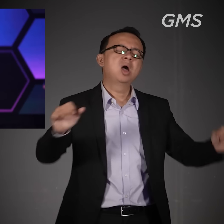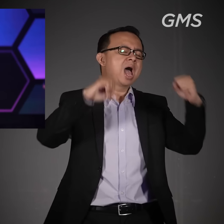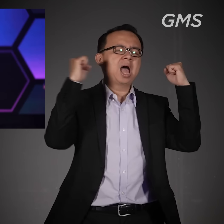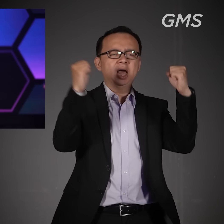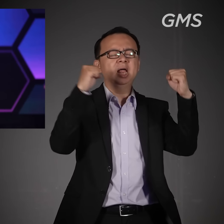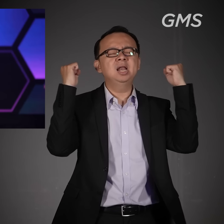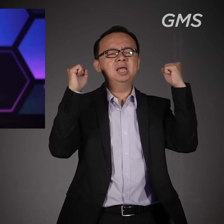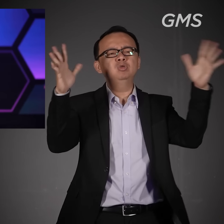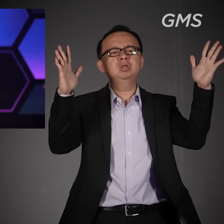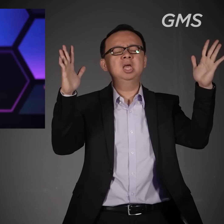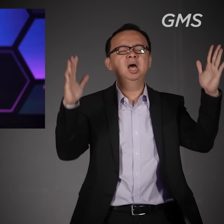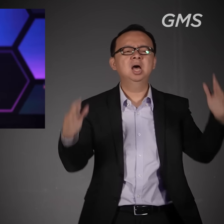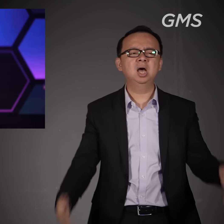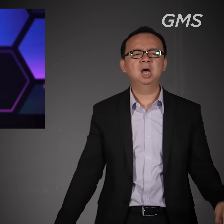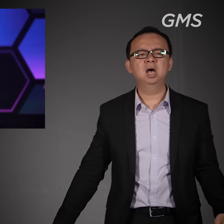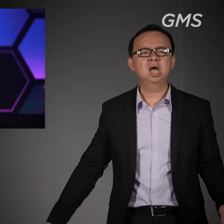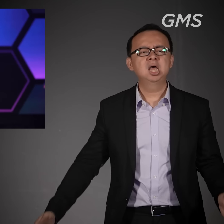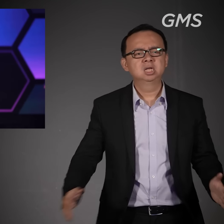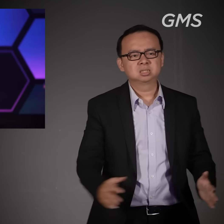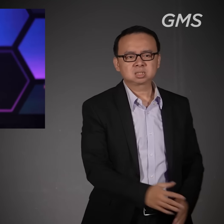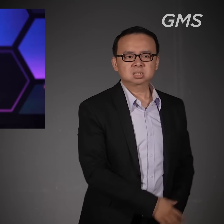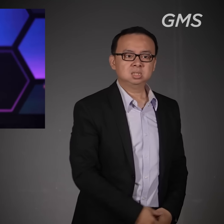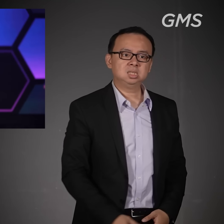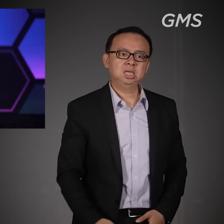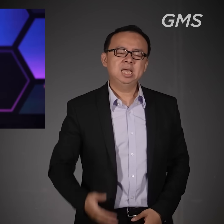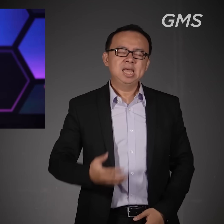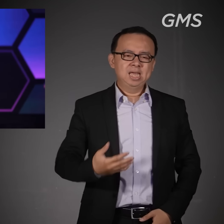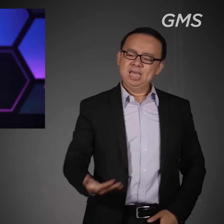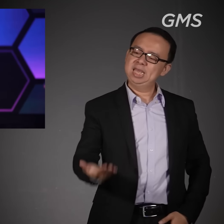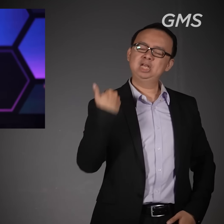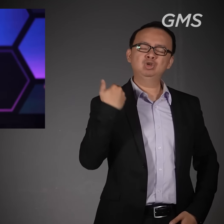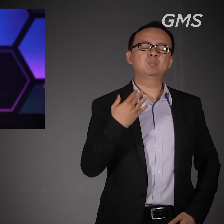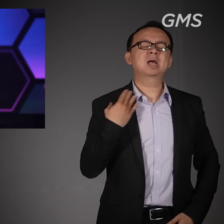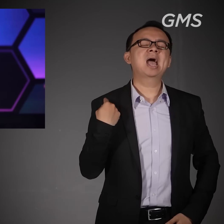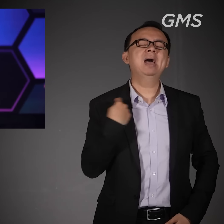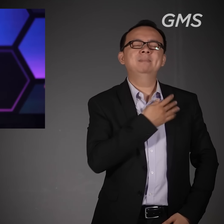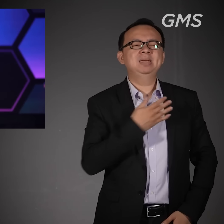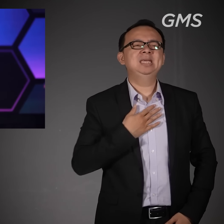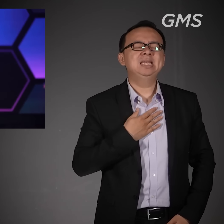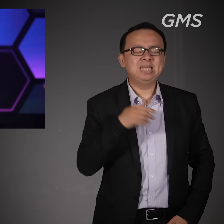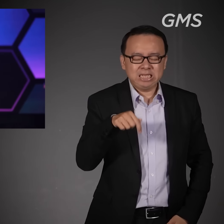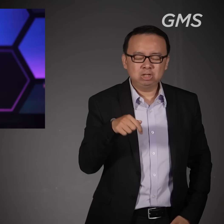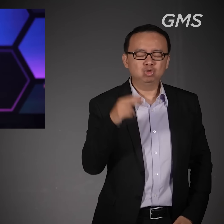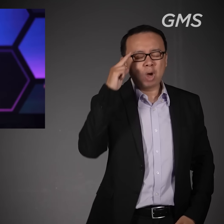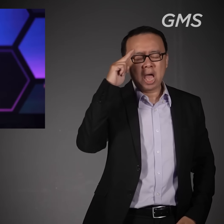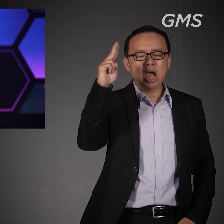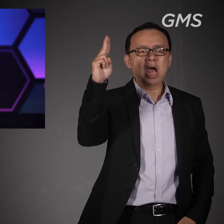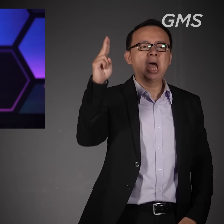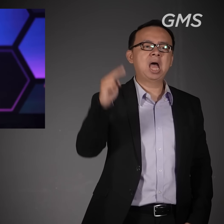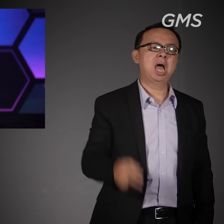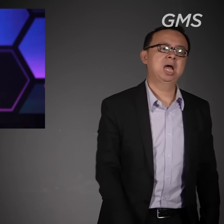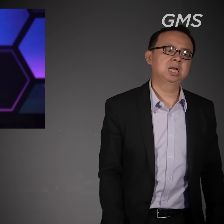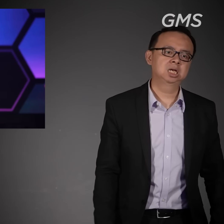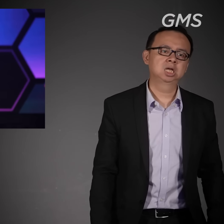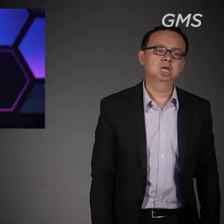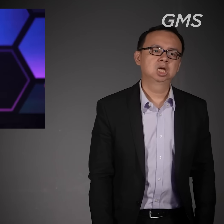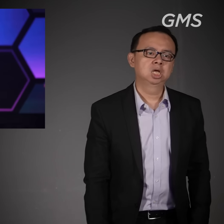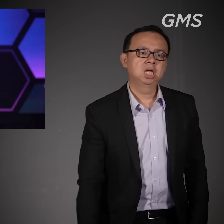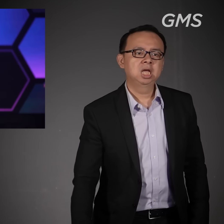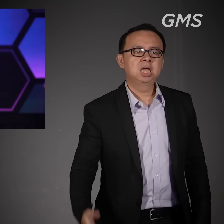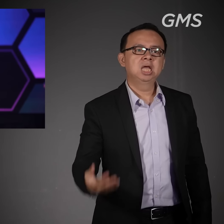karamaya sananamo. Hidup kami missionary, Tuhan, hidup